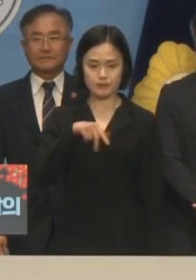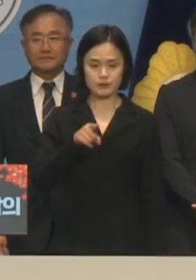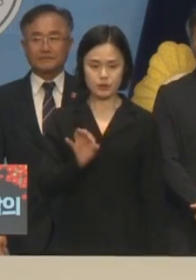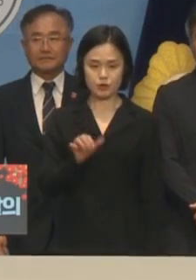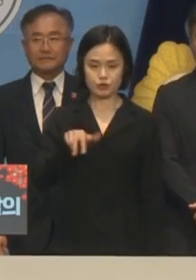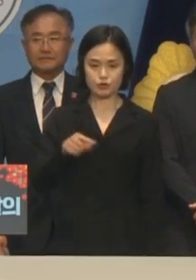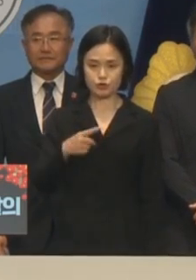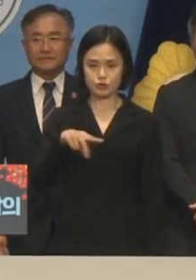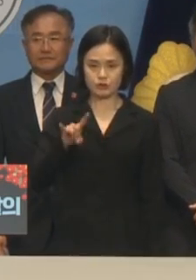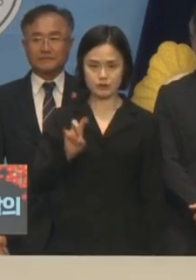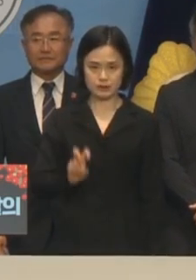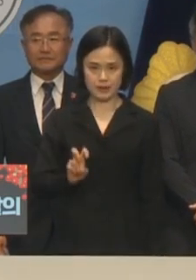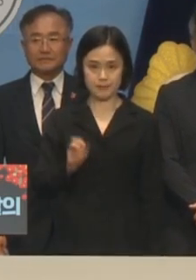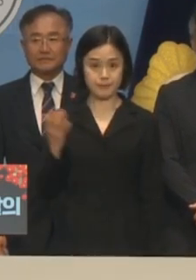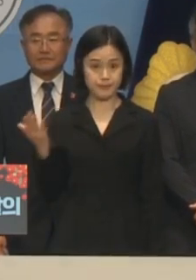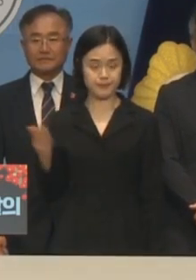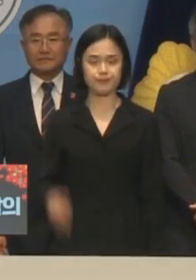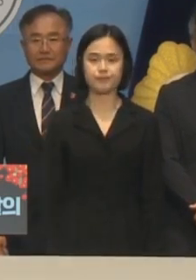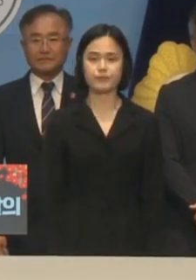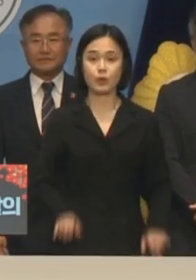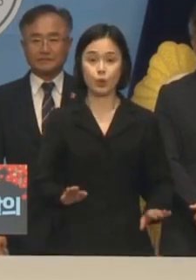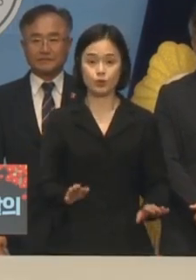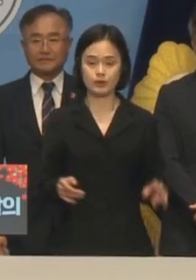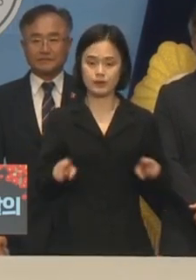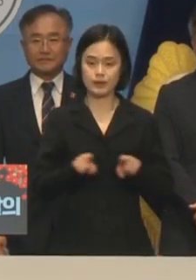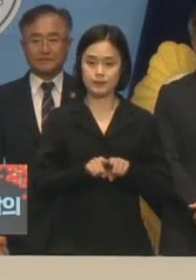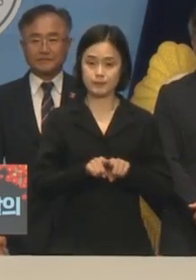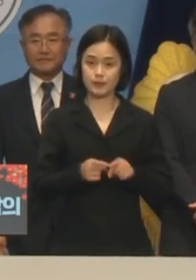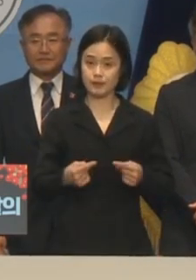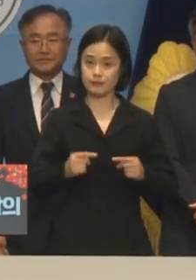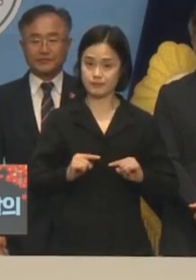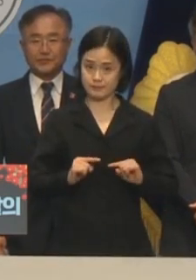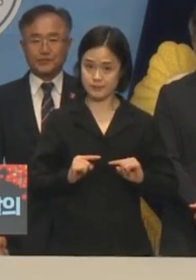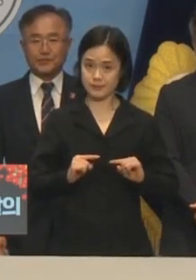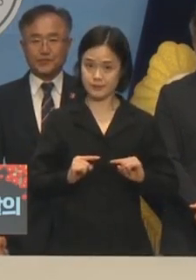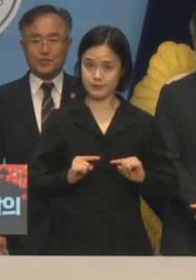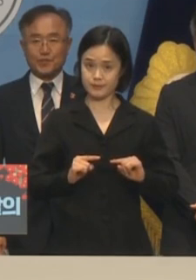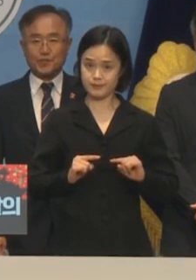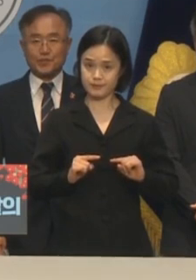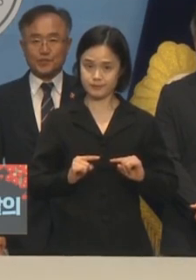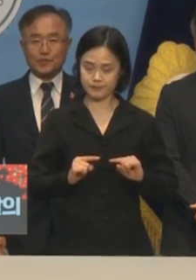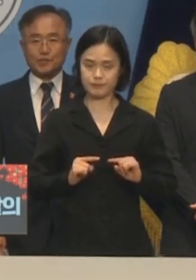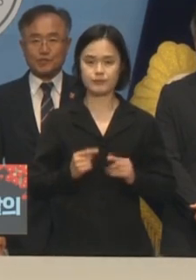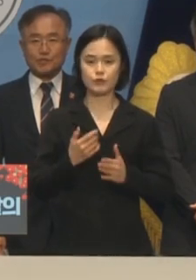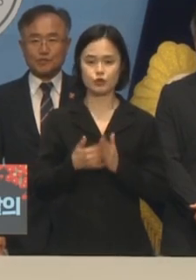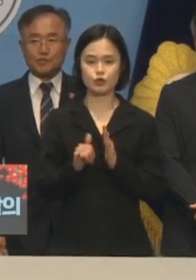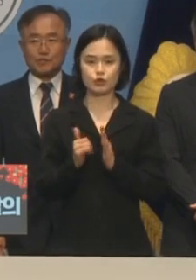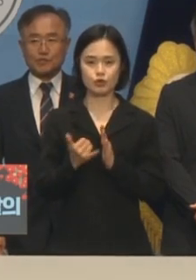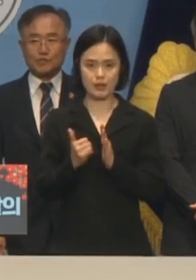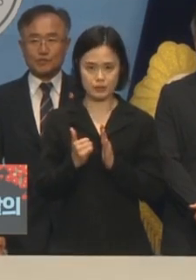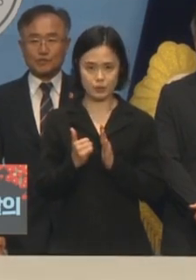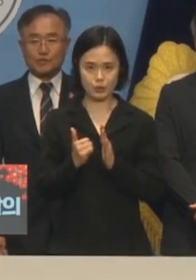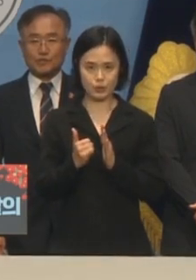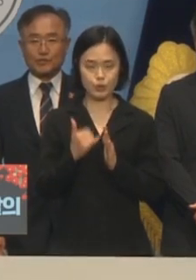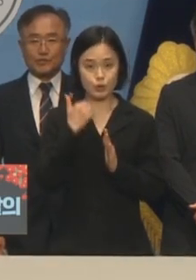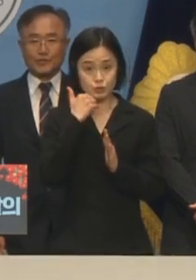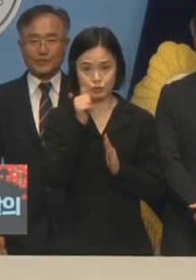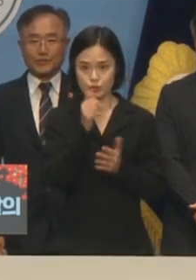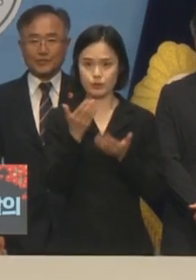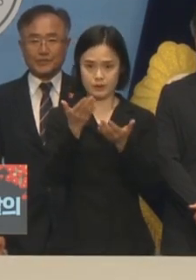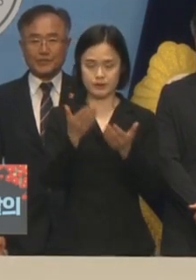저와 함께 오늘 기자회견장에 함께 해주시는 유가족 관련 단체분들 소개해